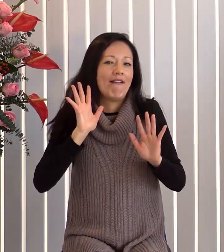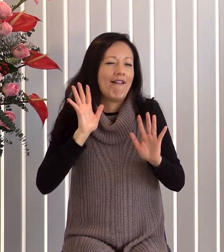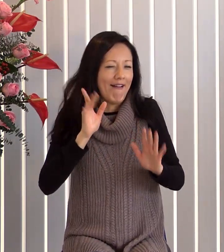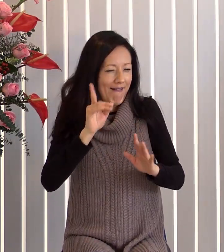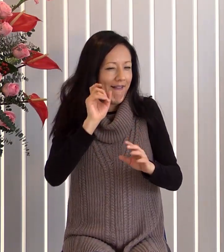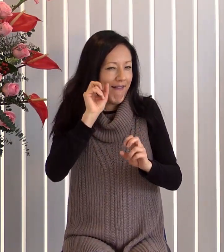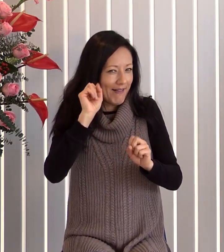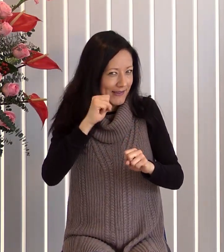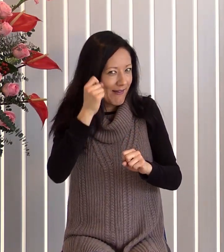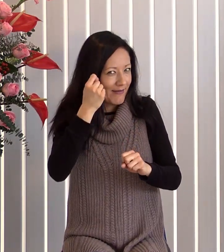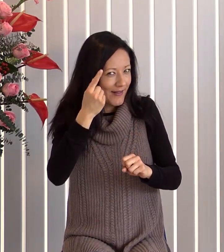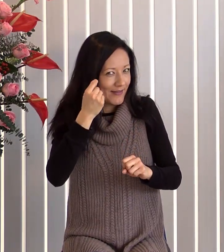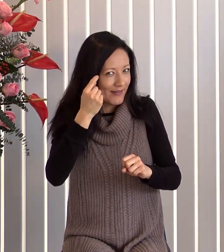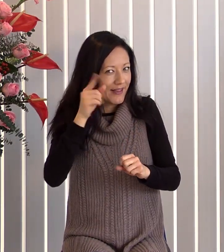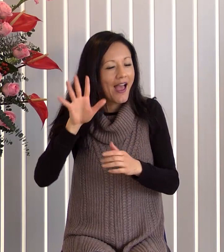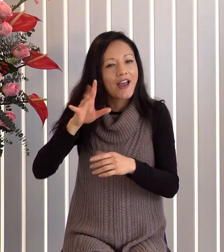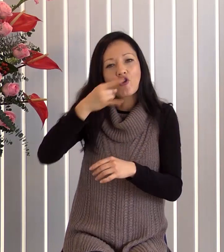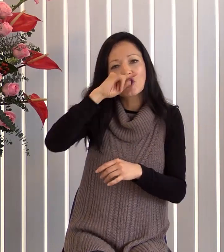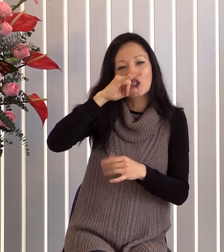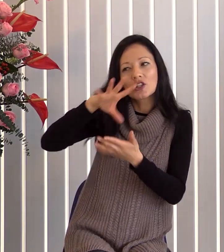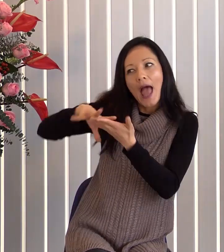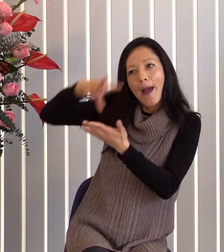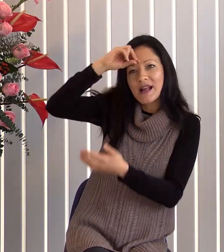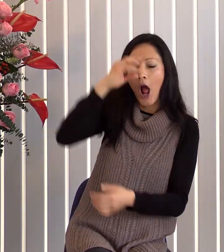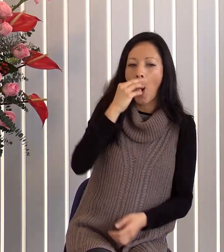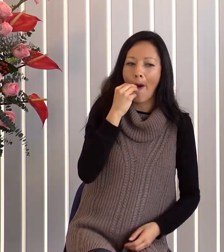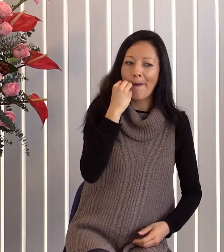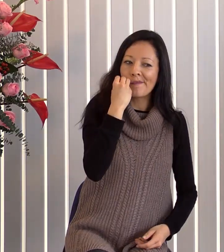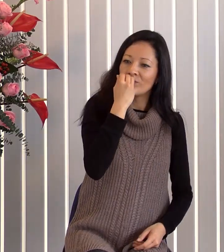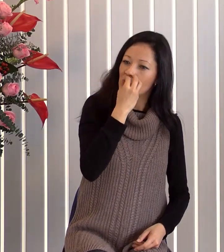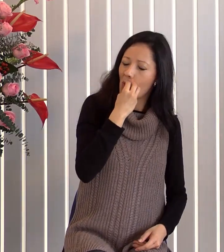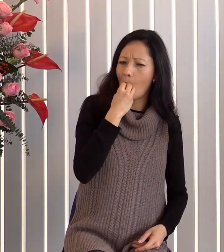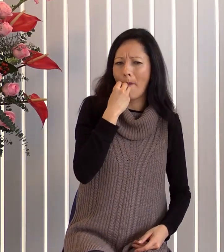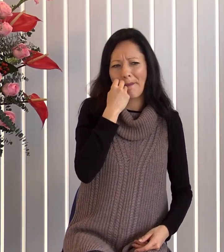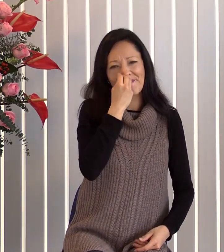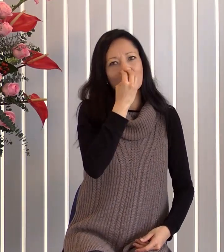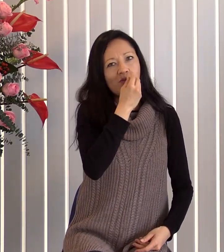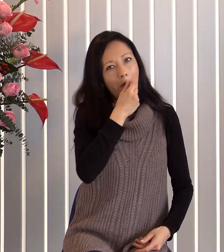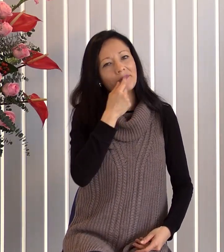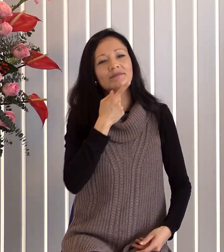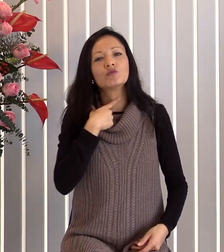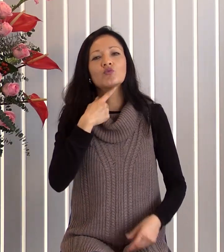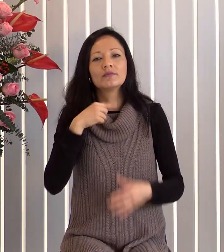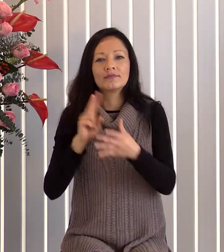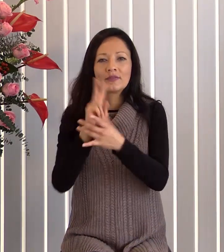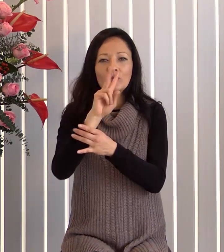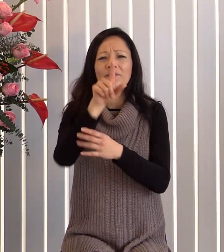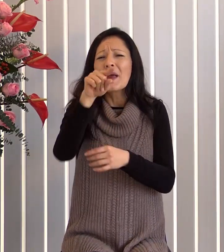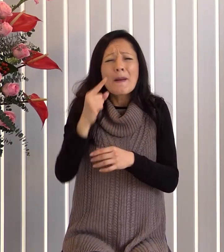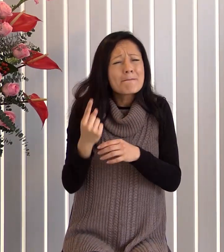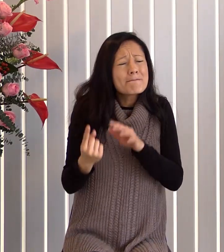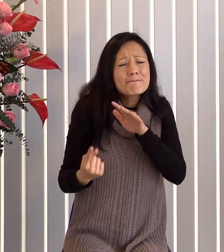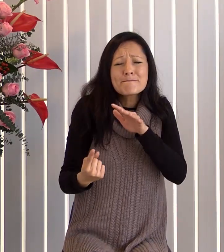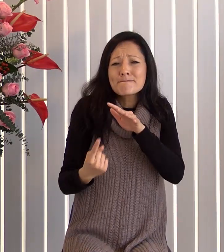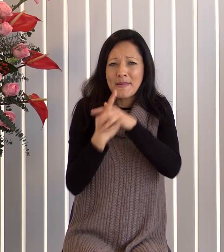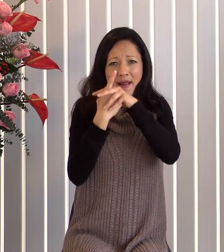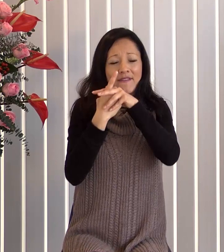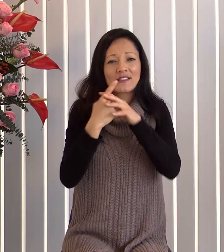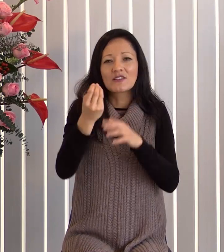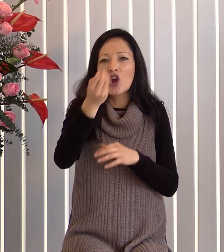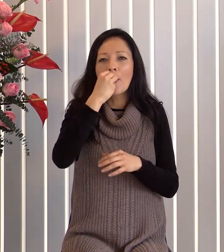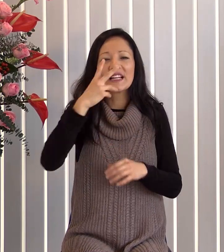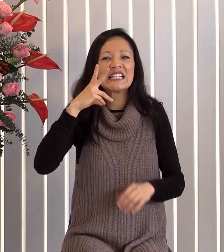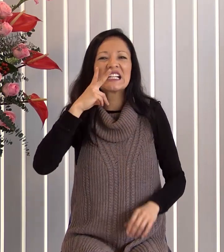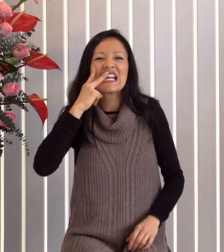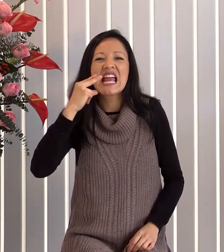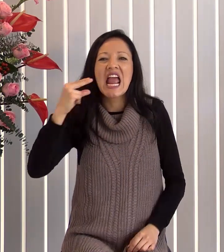¿sí? Aprenden a degustar el sabor del brócoli. La primera vez que usted prueba los quesos maduros, pues le